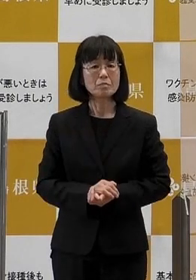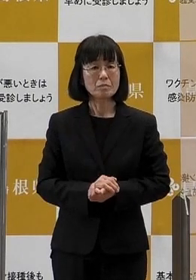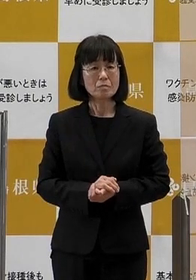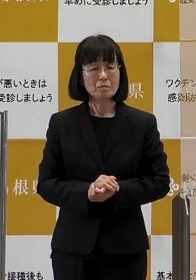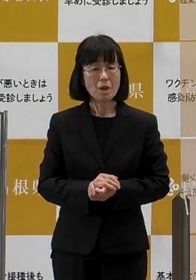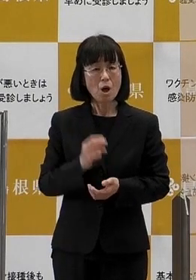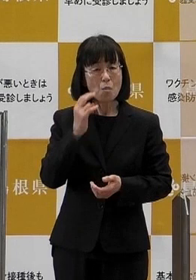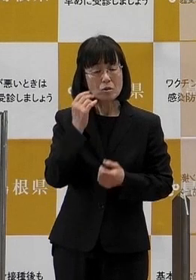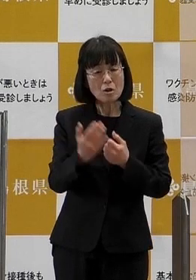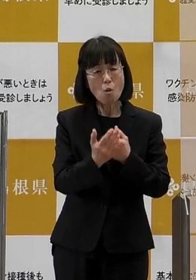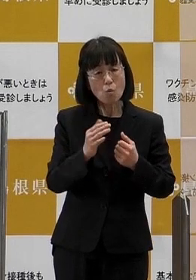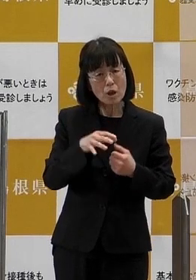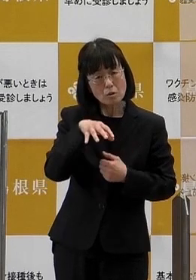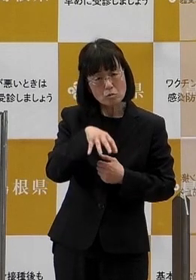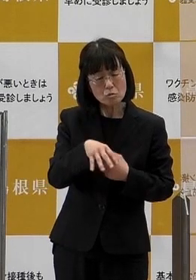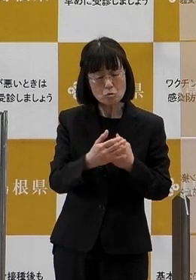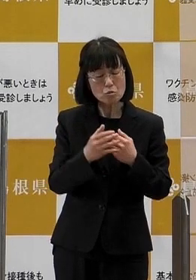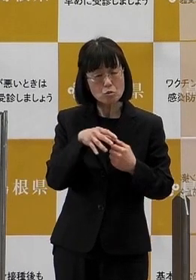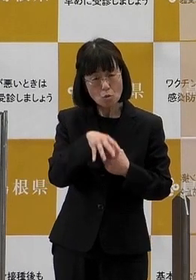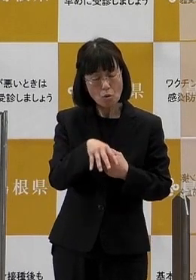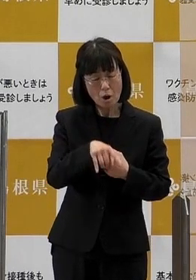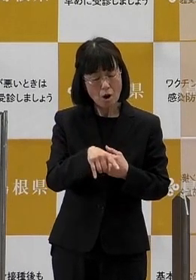字を理解できないわけではない。